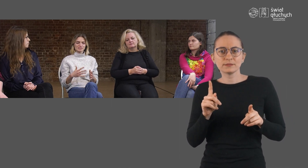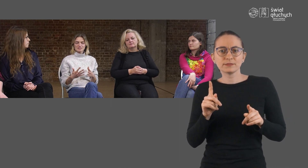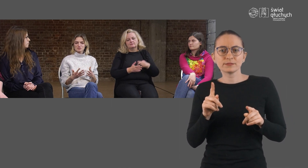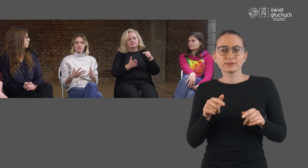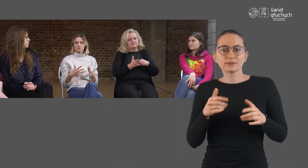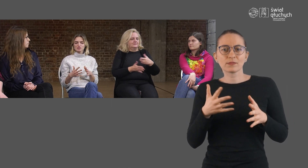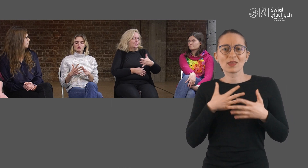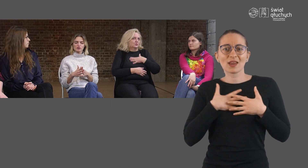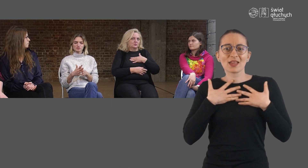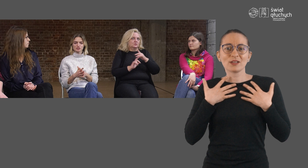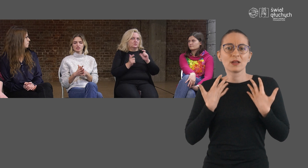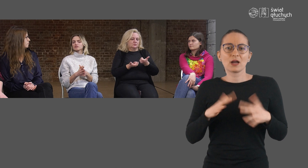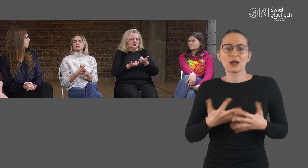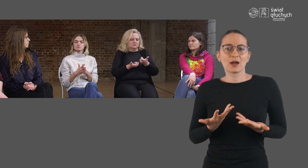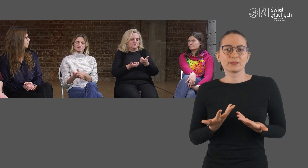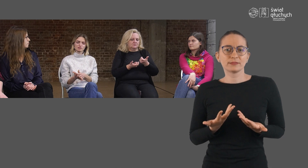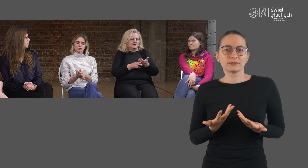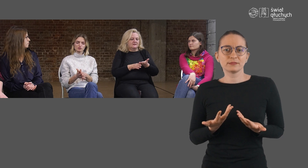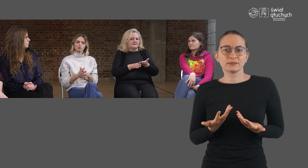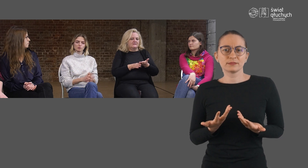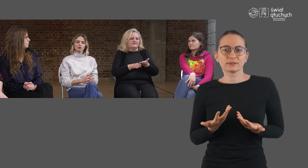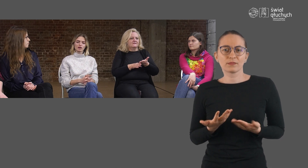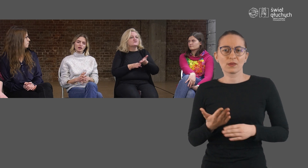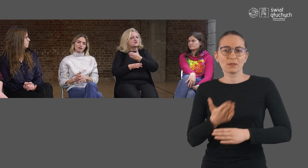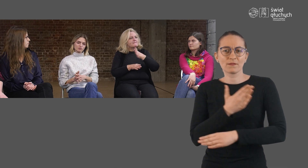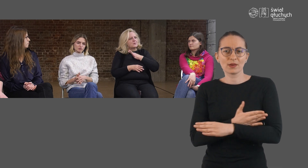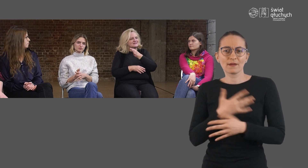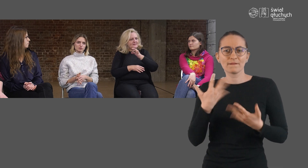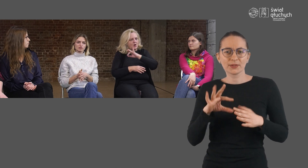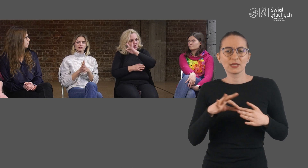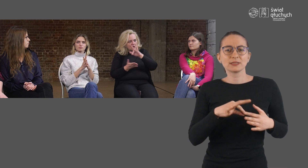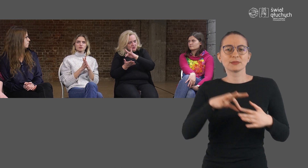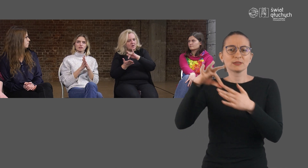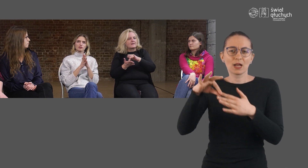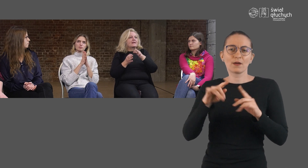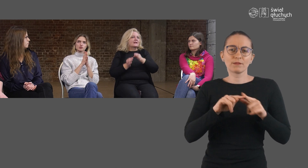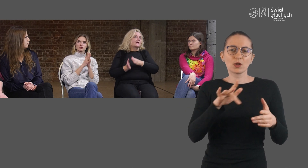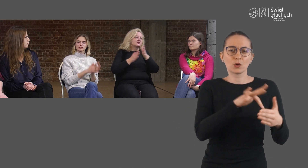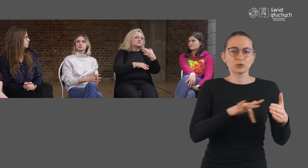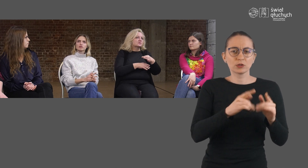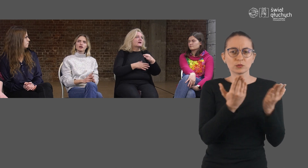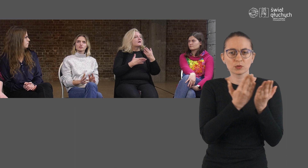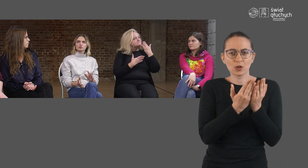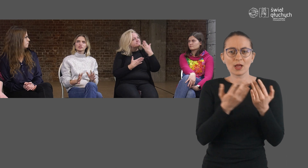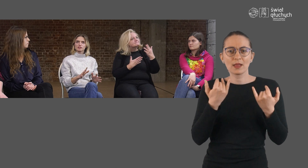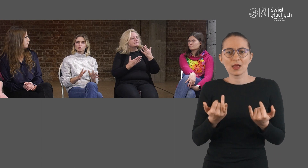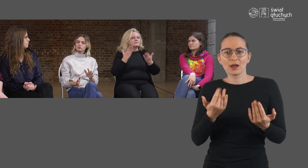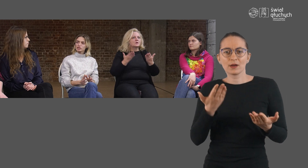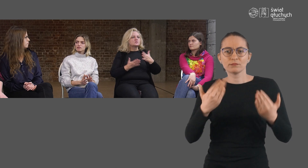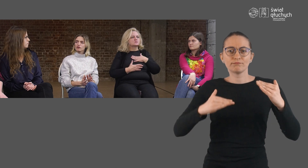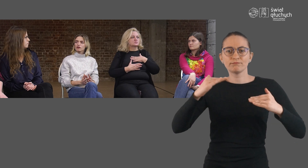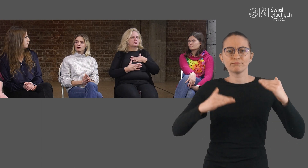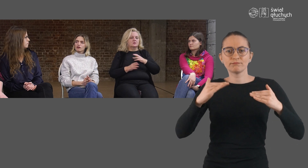przez to, wydaje mi się, że przez to, że byłam wcześniej w takim specjalnym ośrodku i w porównaniu do tego, jak poszłam na studia, to czuję taki